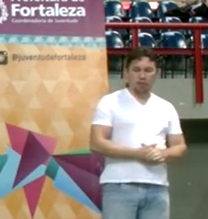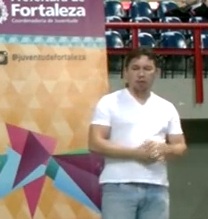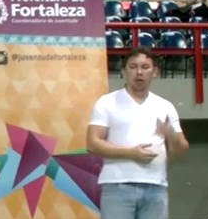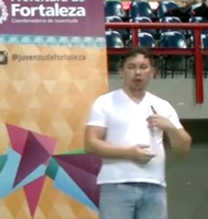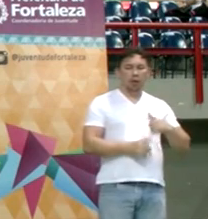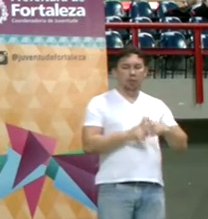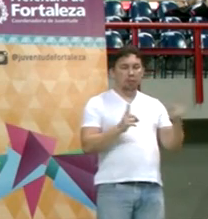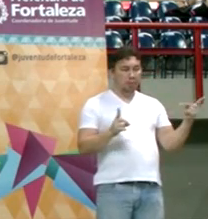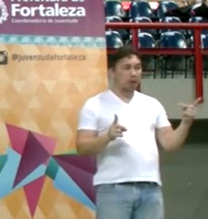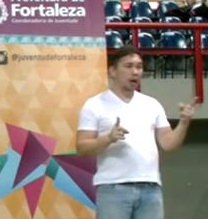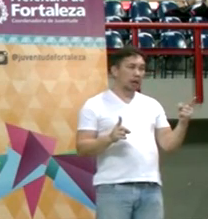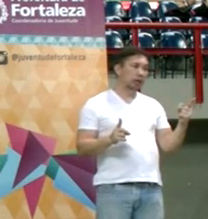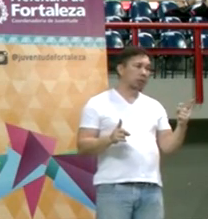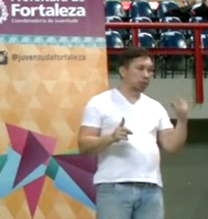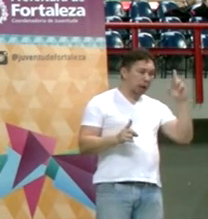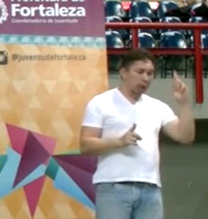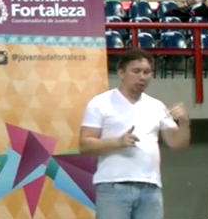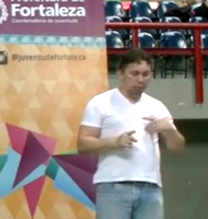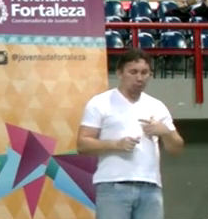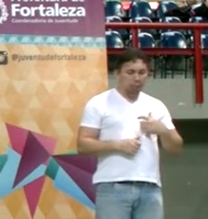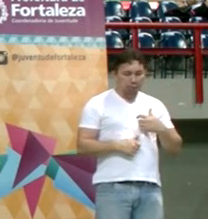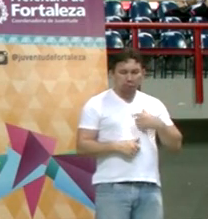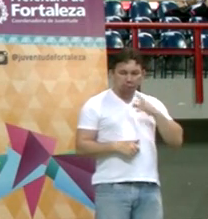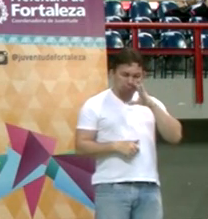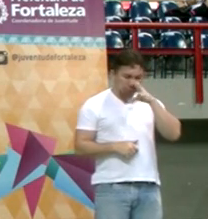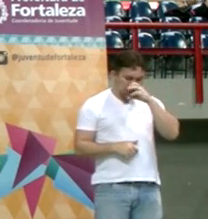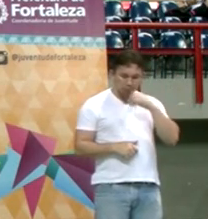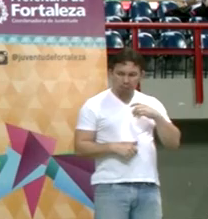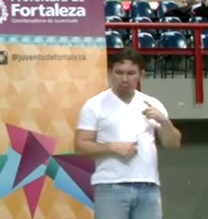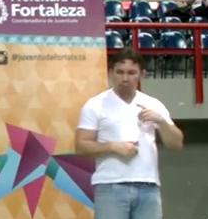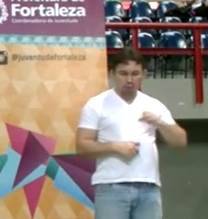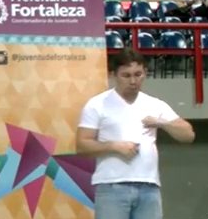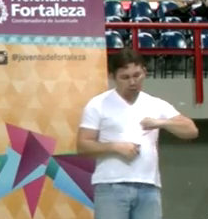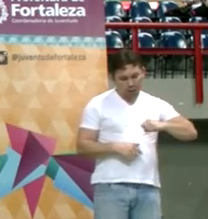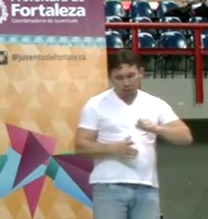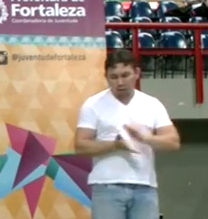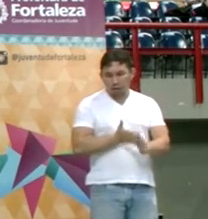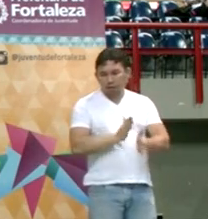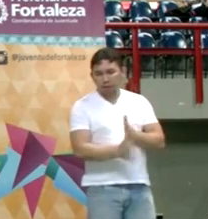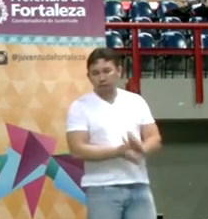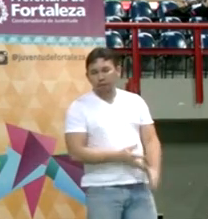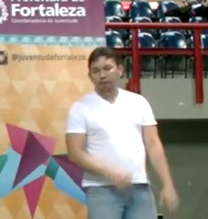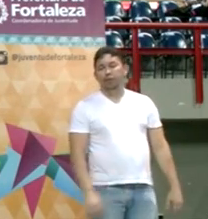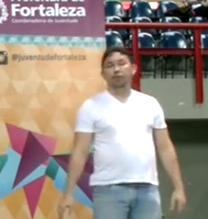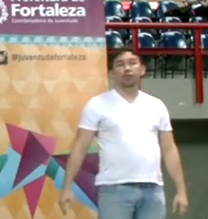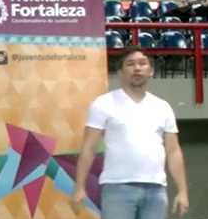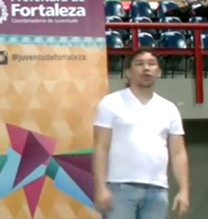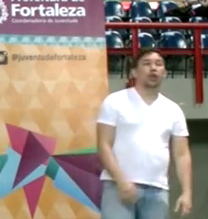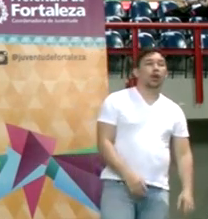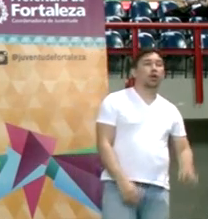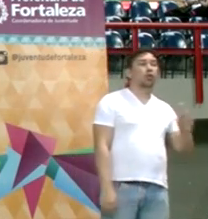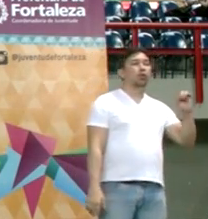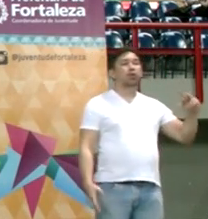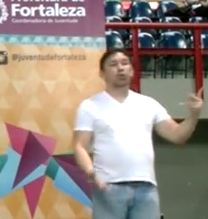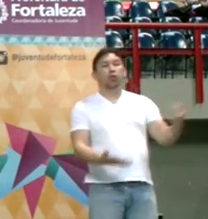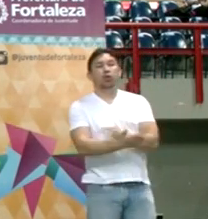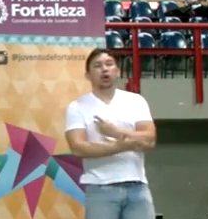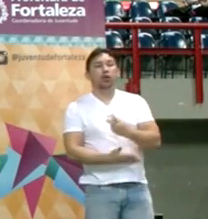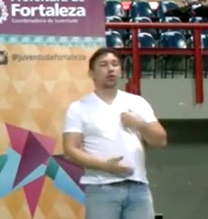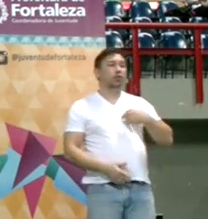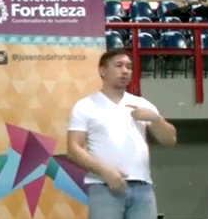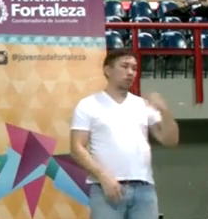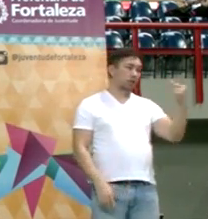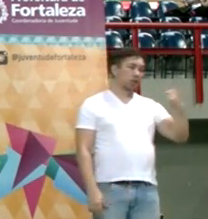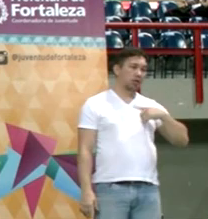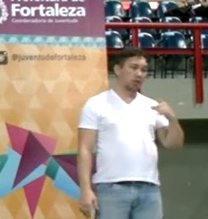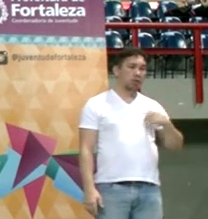Mas ela já tinha suportado o que ela podia na guerra. Então, para eu acelerar aqui. Vamos lá. O que foi que aconteceu com a Rússia?